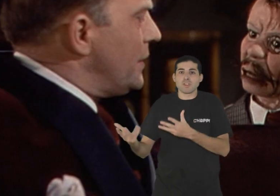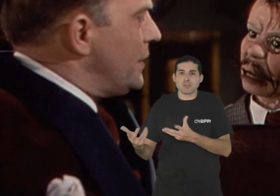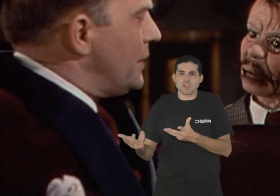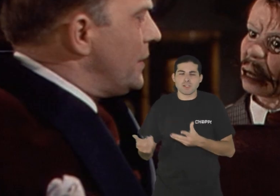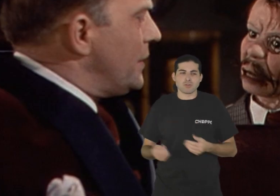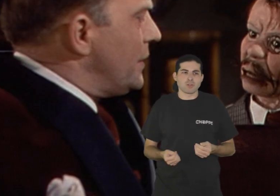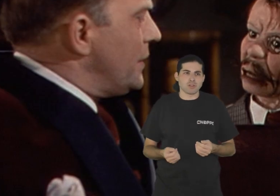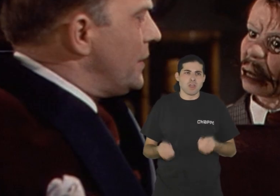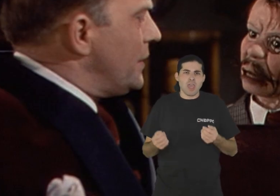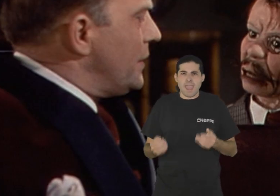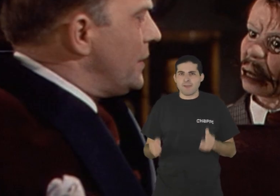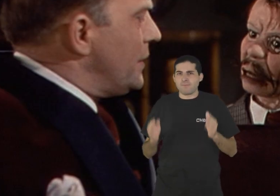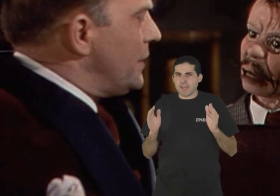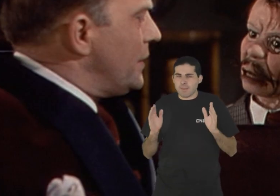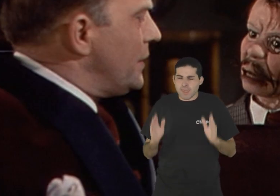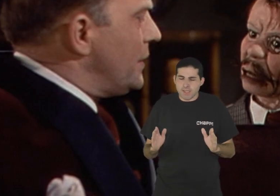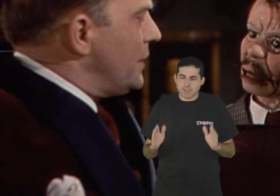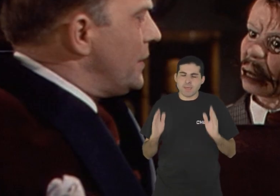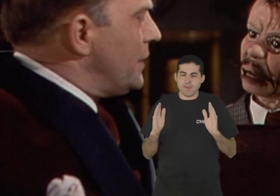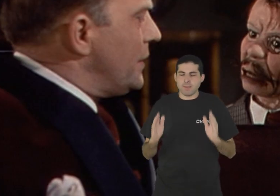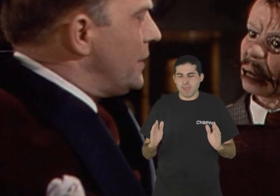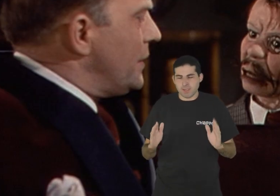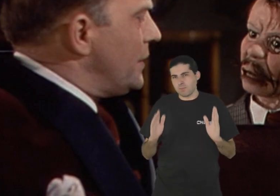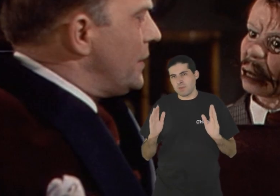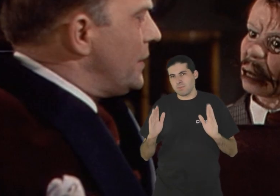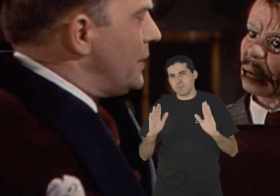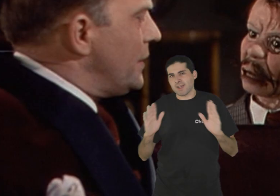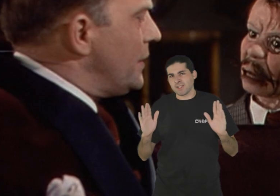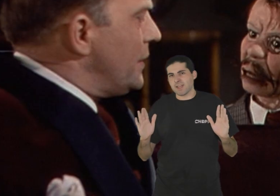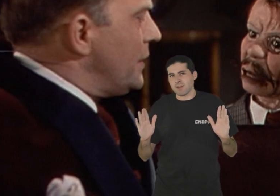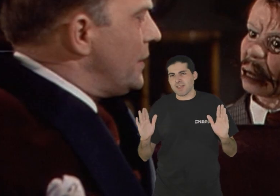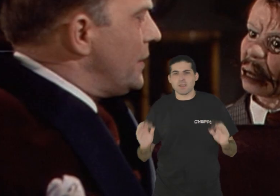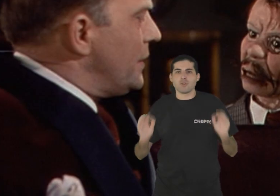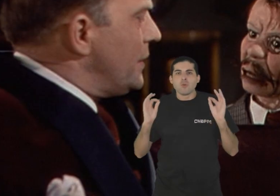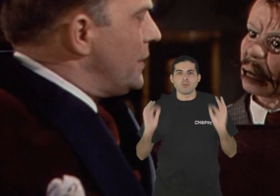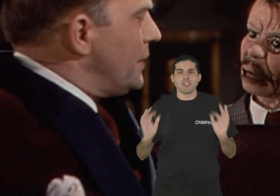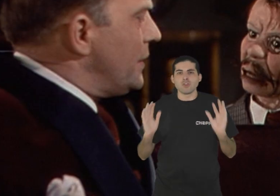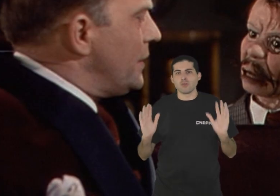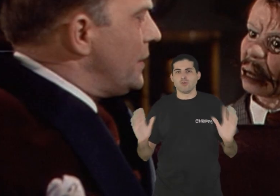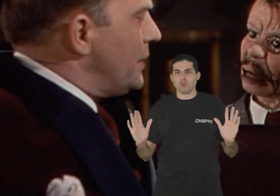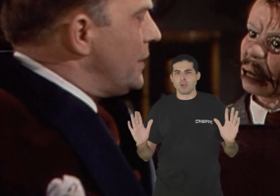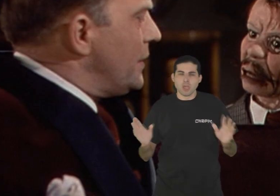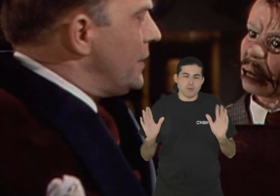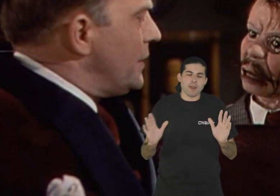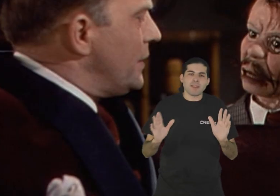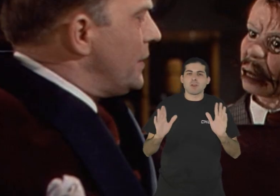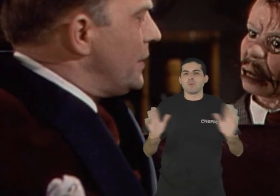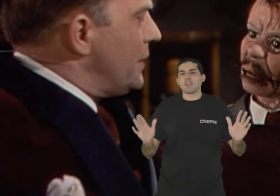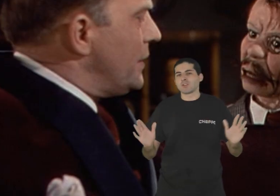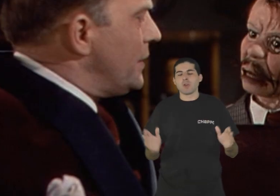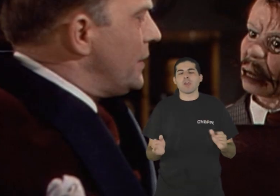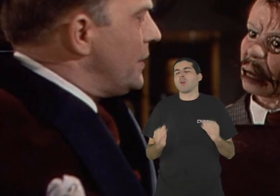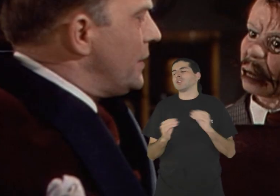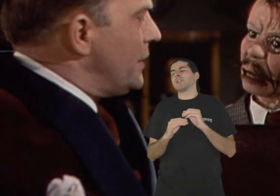delle intromissioni nel discorso, era veramente, veramente, mi si passi il termine tecnico, un dito in culo. Io veramente